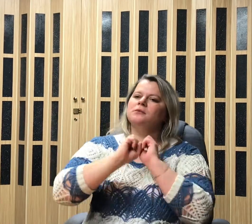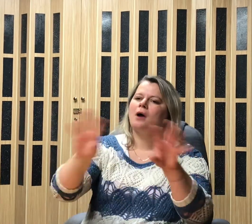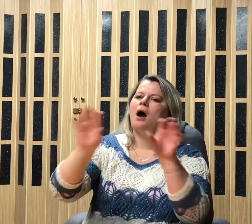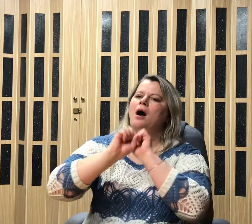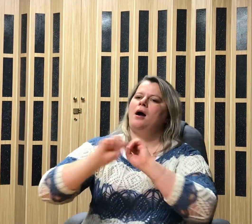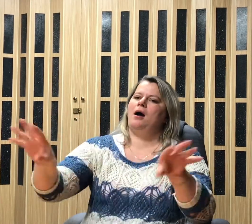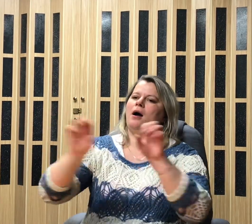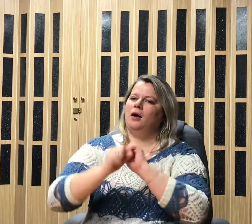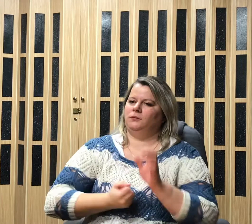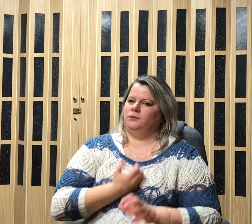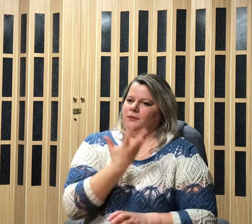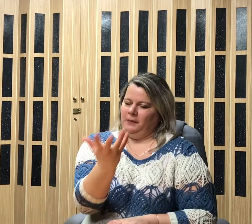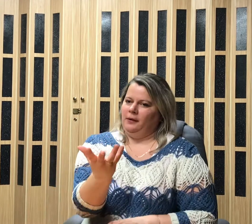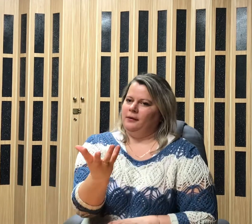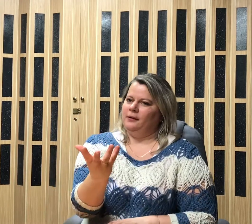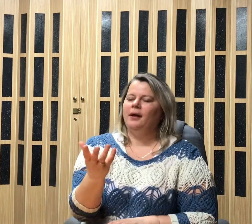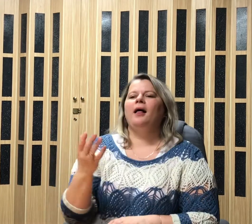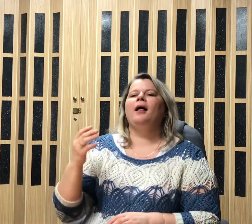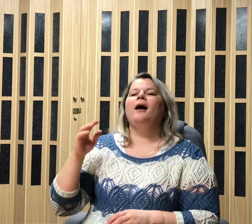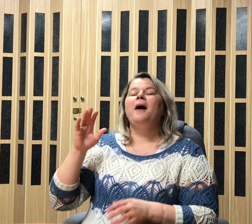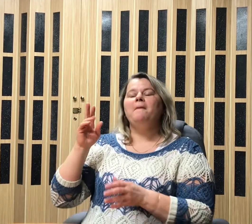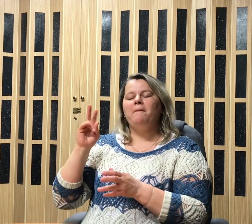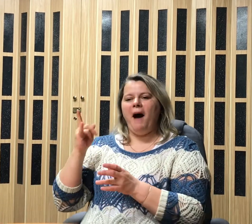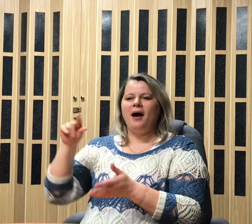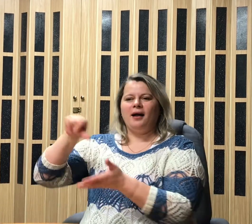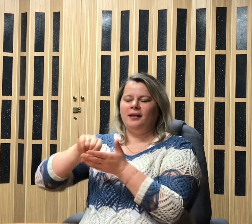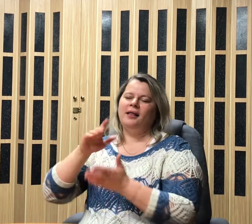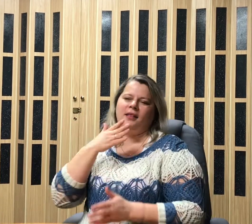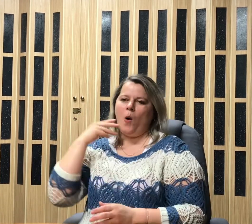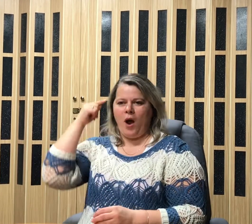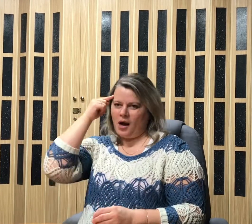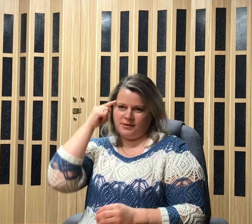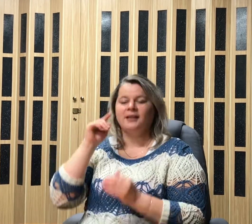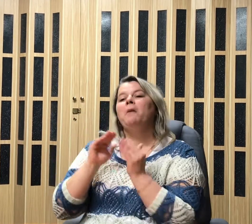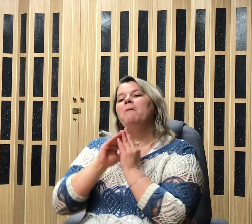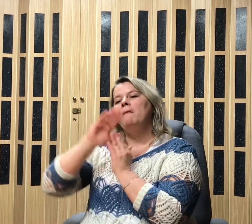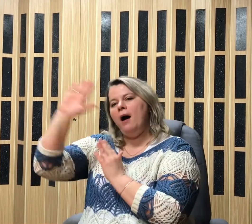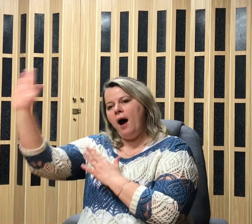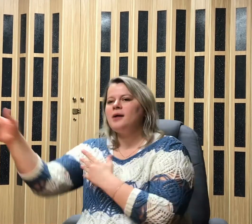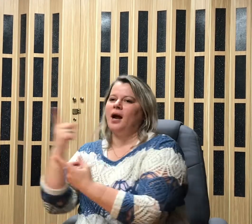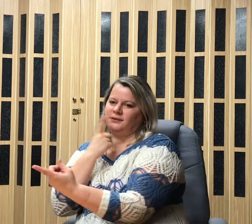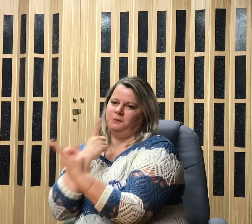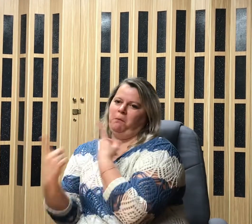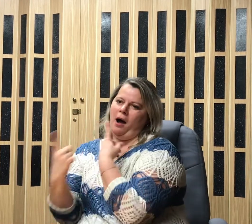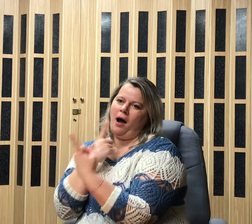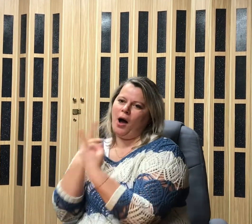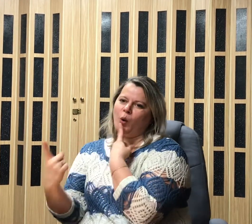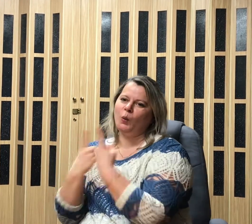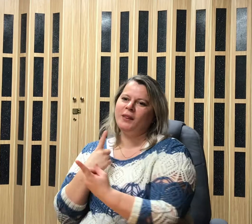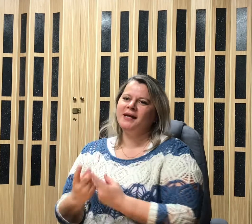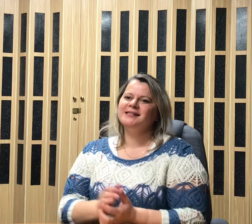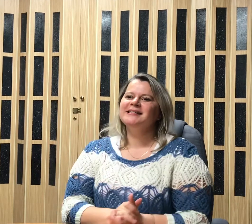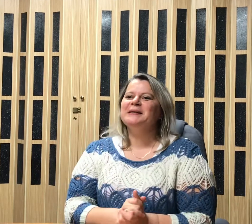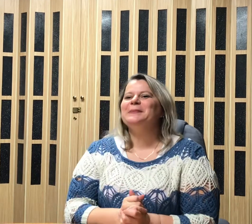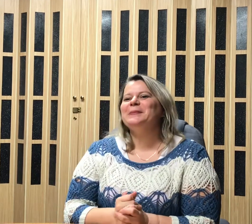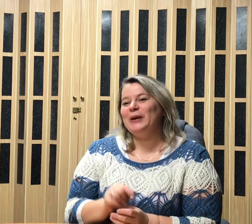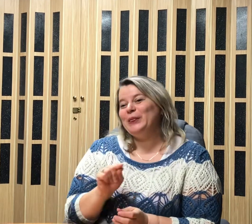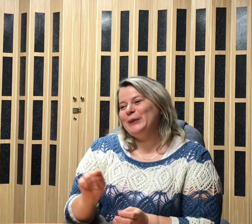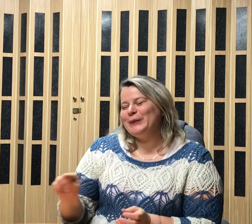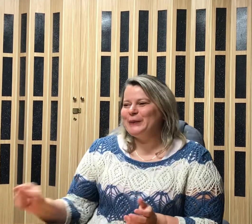kas zināms, kas jāzina tikai vecākiem, kas nav jāzina bērniem varbūt. Es tā domāju,